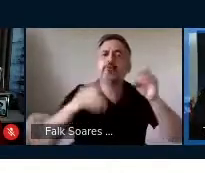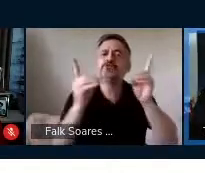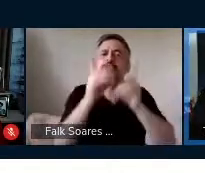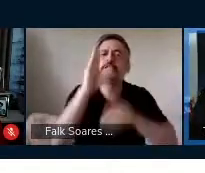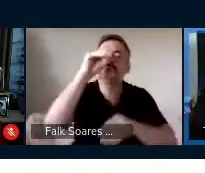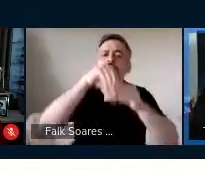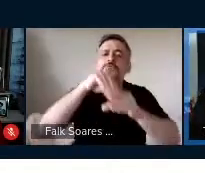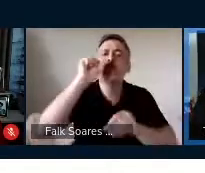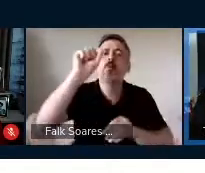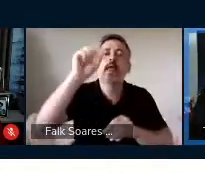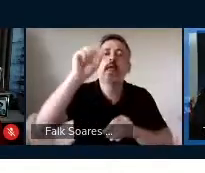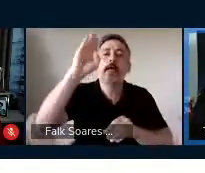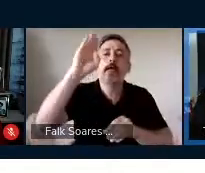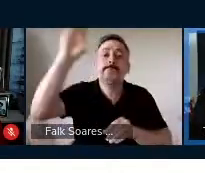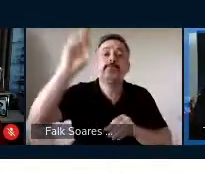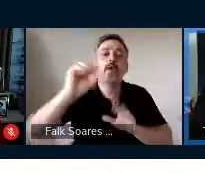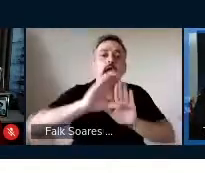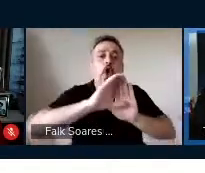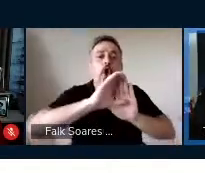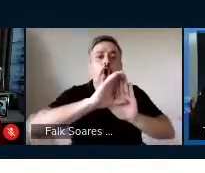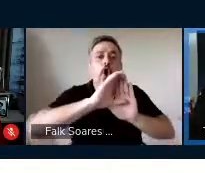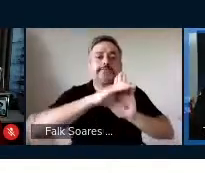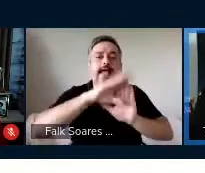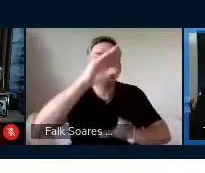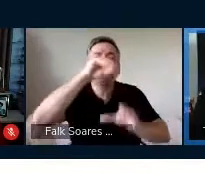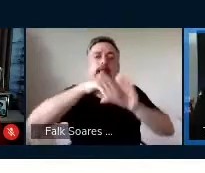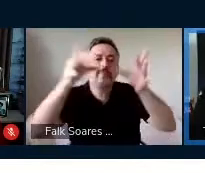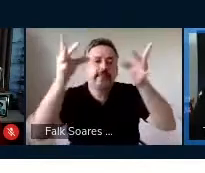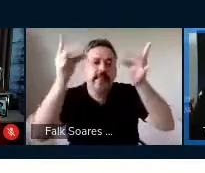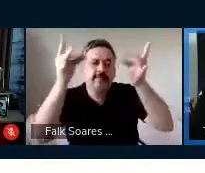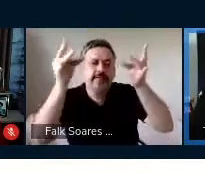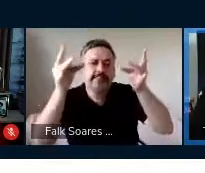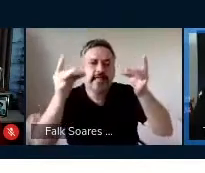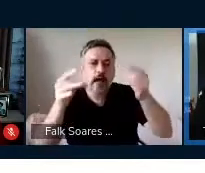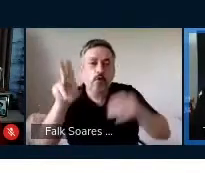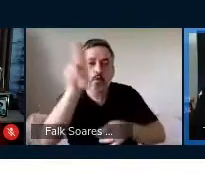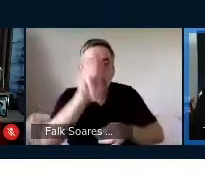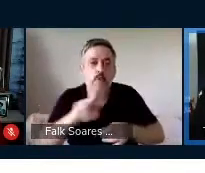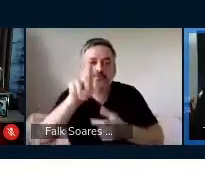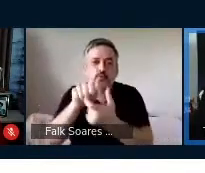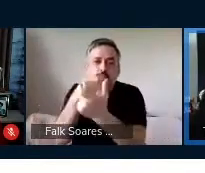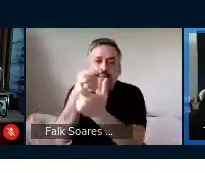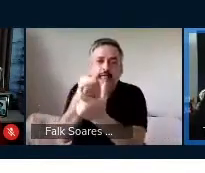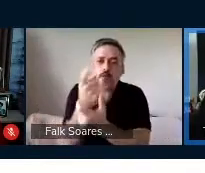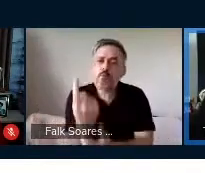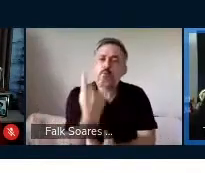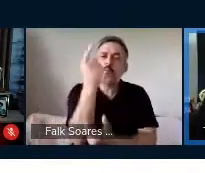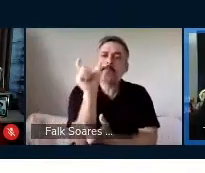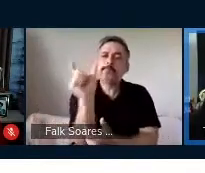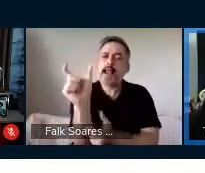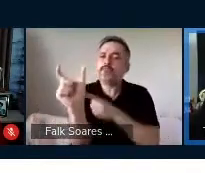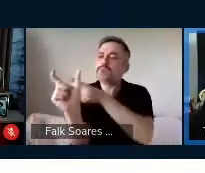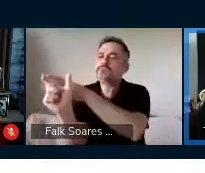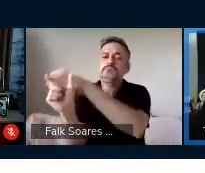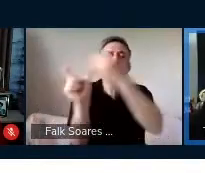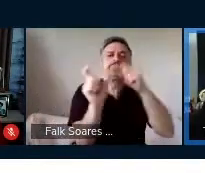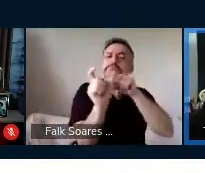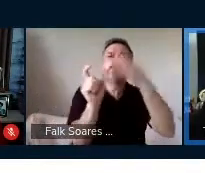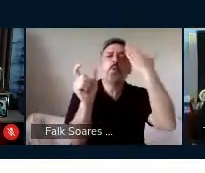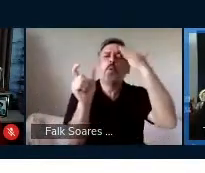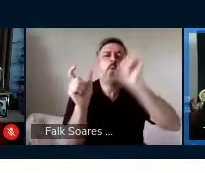E aqui o modelo de vocabulário pedagógico bilíngue dos sinais-termos do campo estrutura sintática, o material de apoio